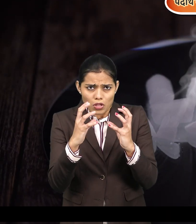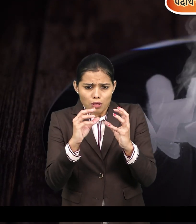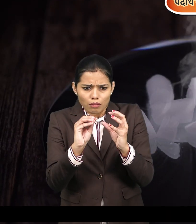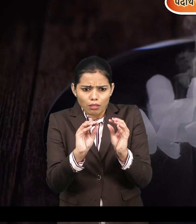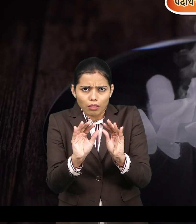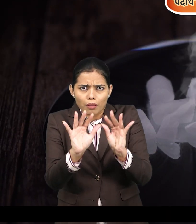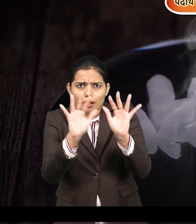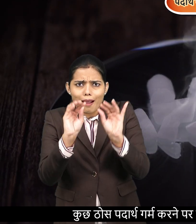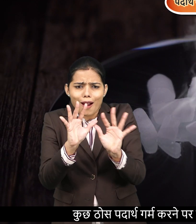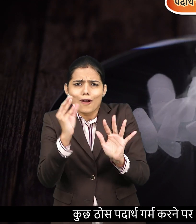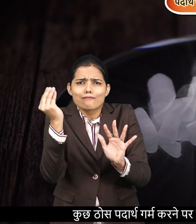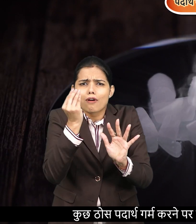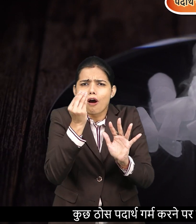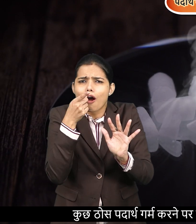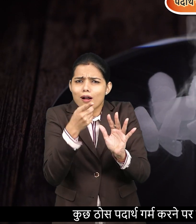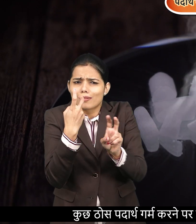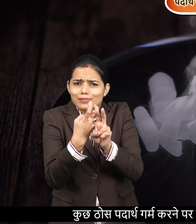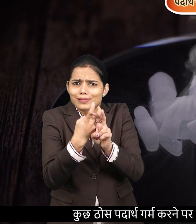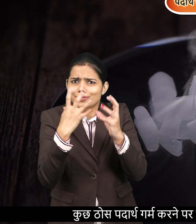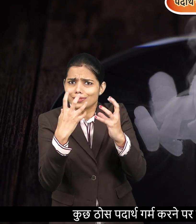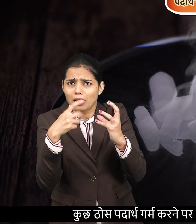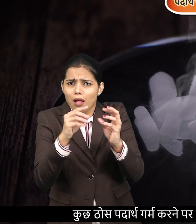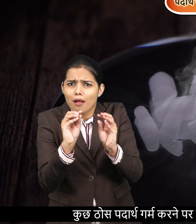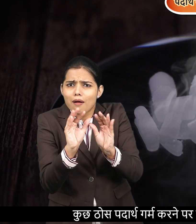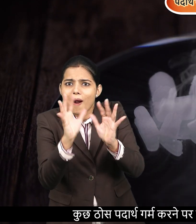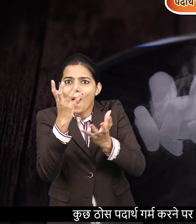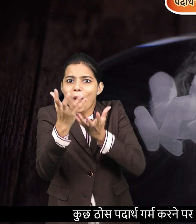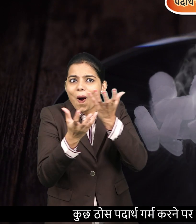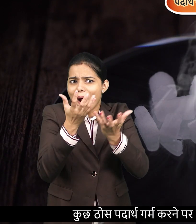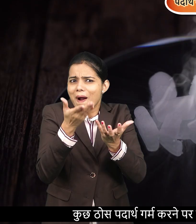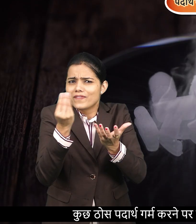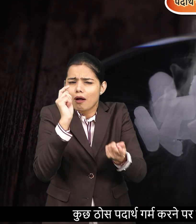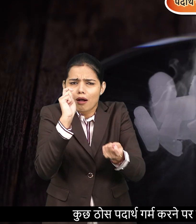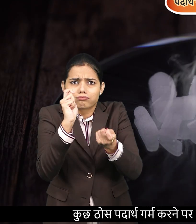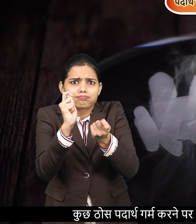ऊर्ध्वपातन। कुछ ठोस पदार्थ गर्म करने पर सीधे